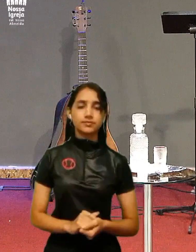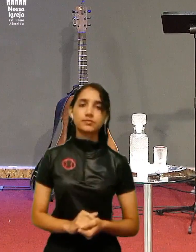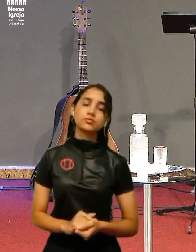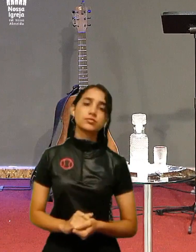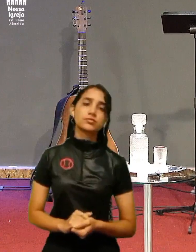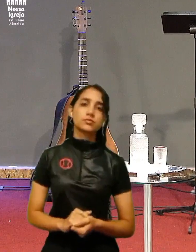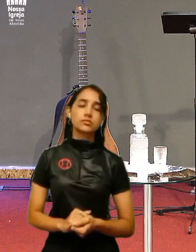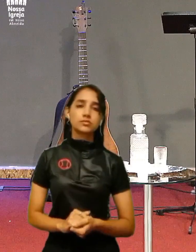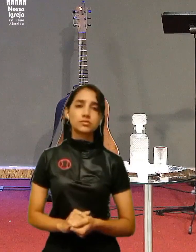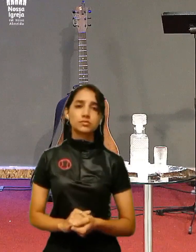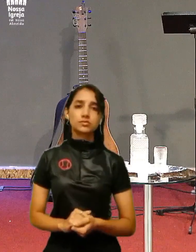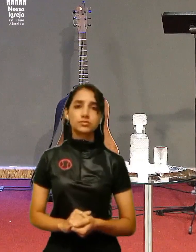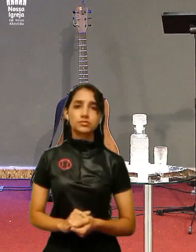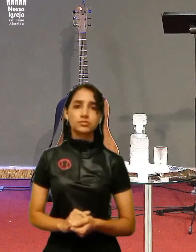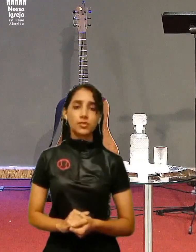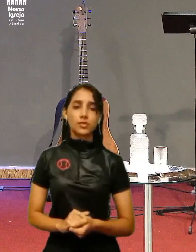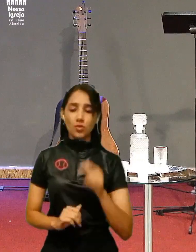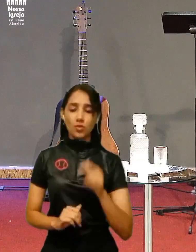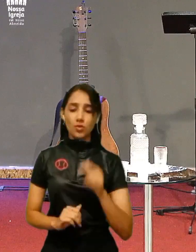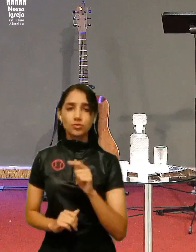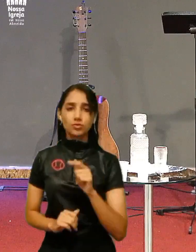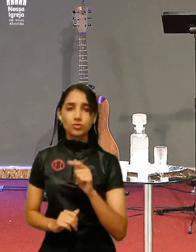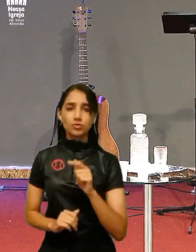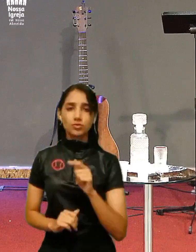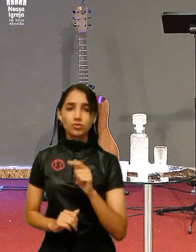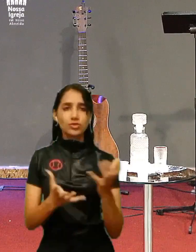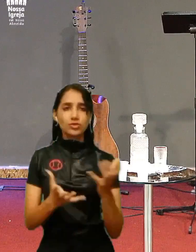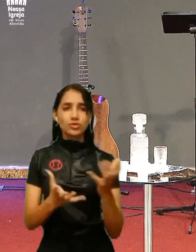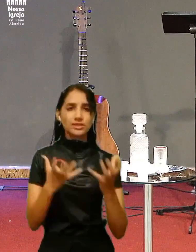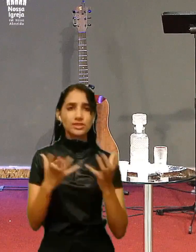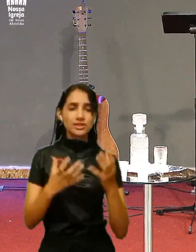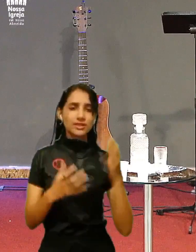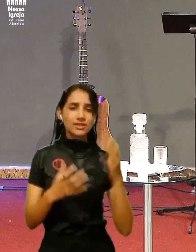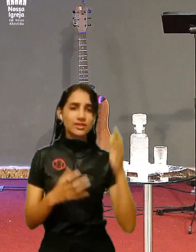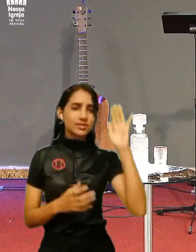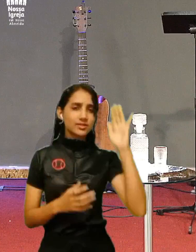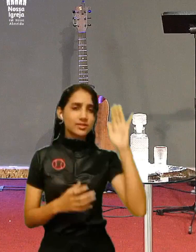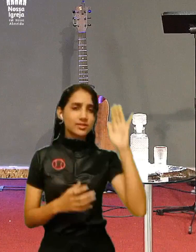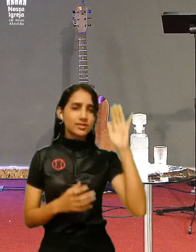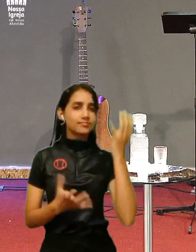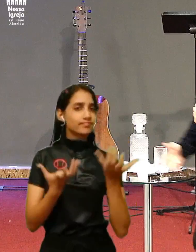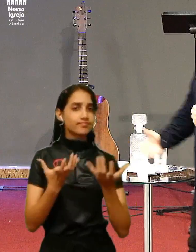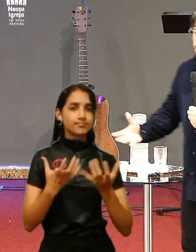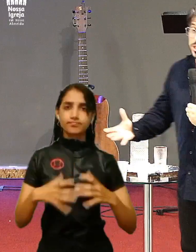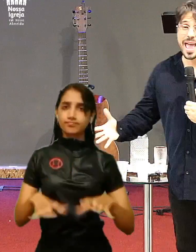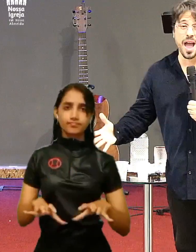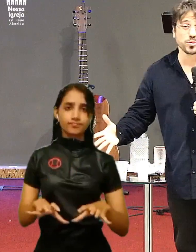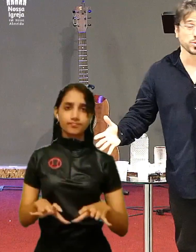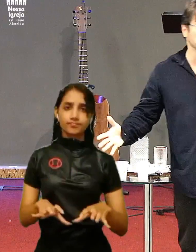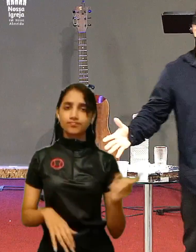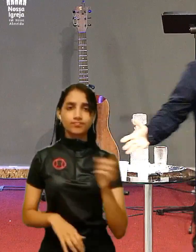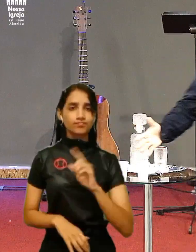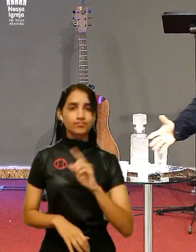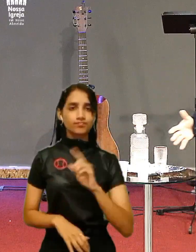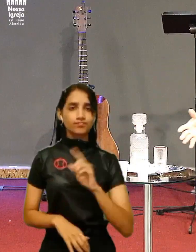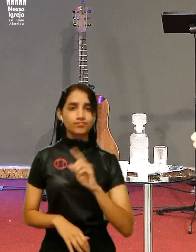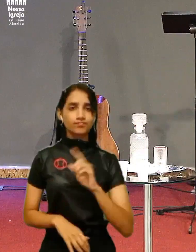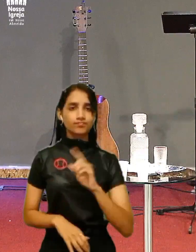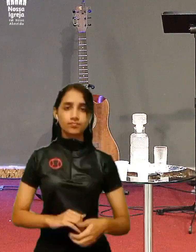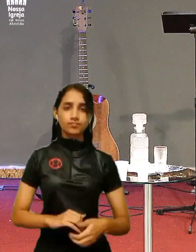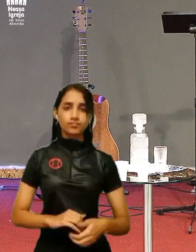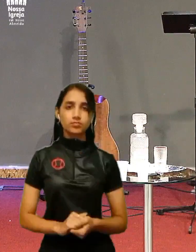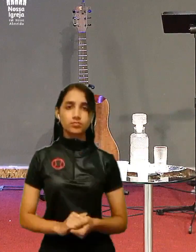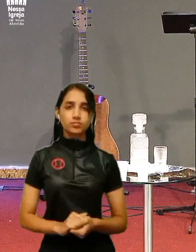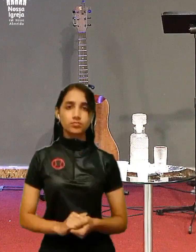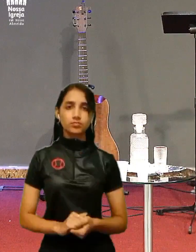e simplesmente o povo não ouvia. E qual era o estado do povo, meus irmãos? O povo de Israel, durante todo esse período de